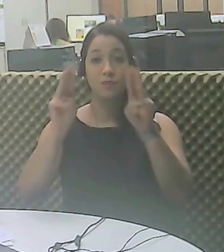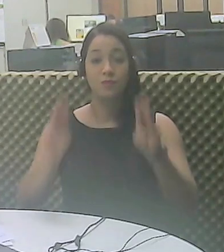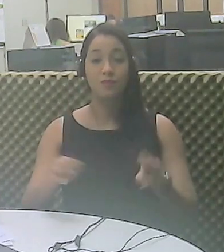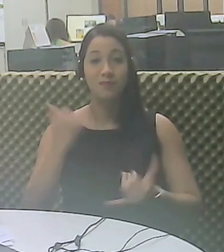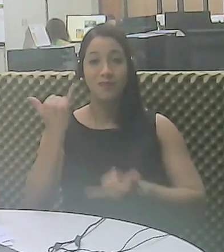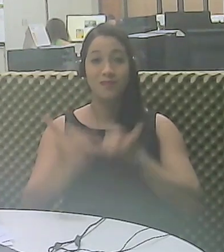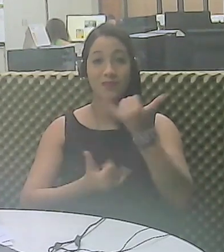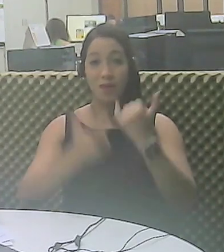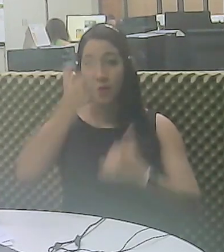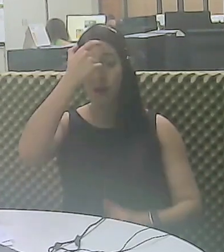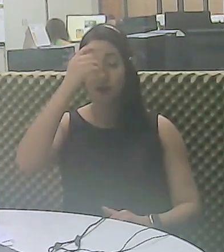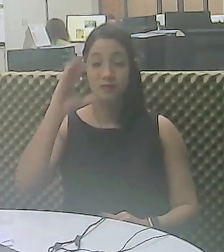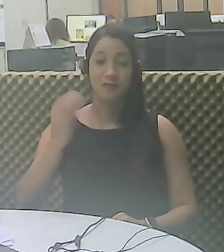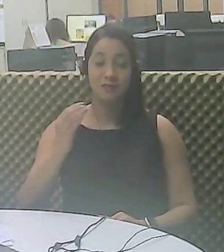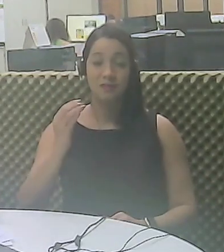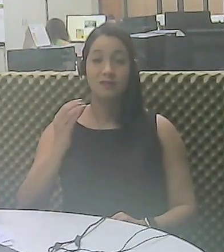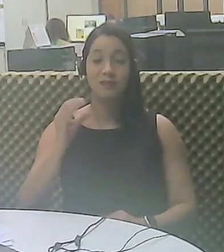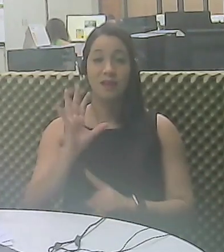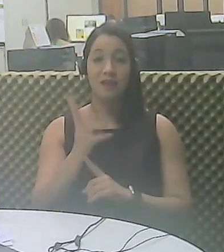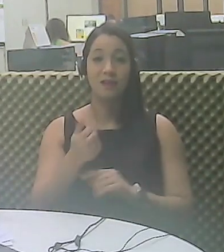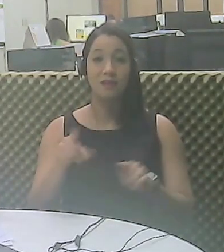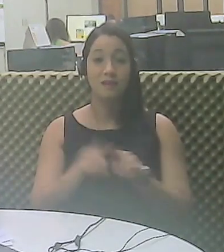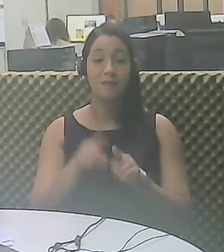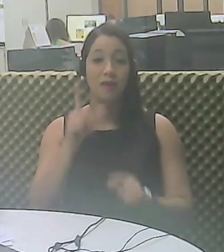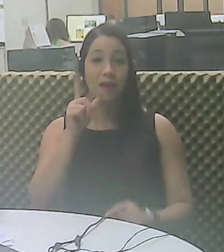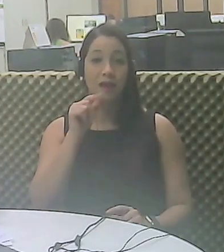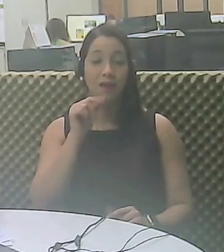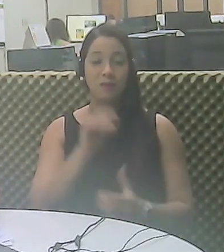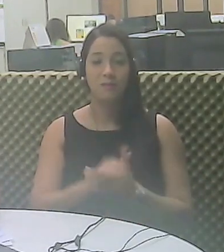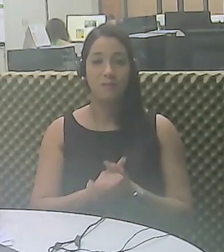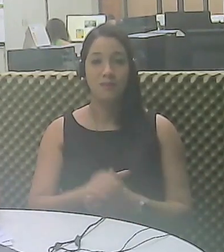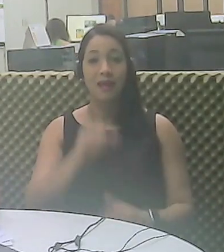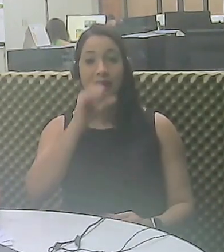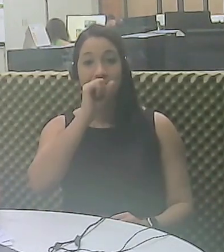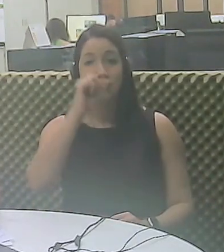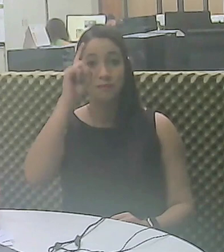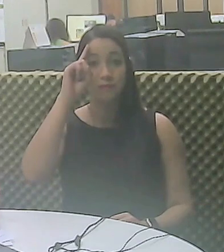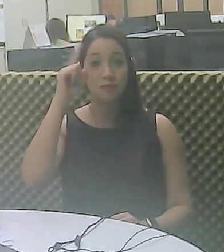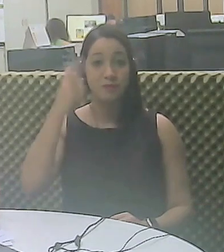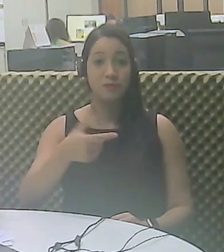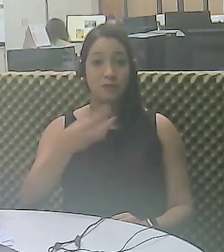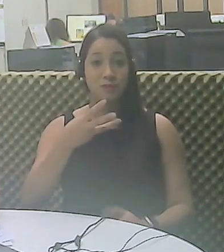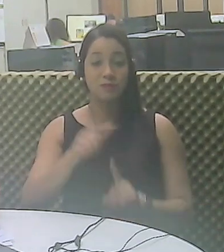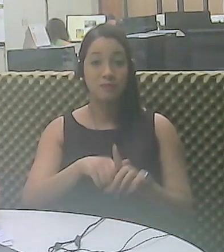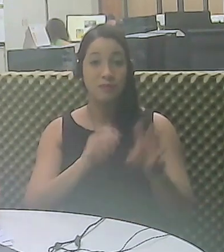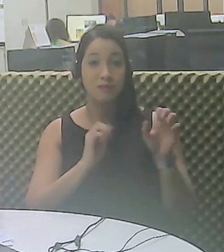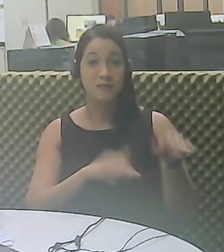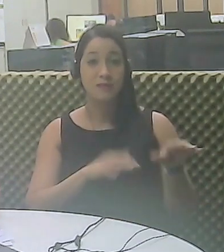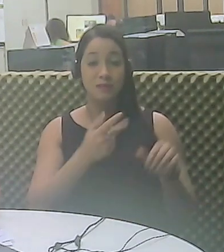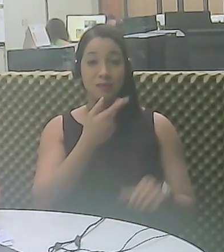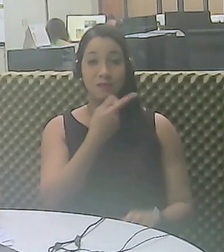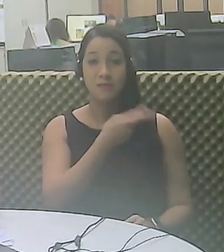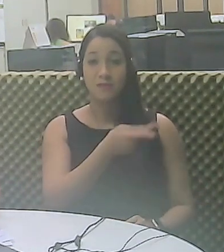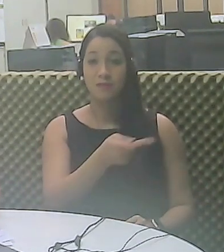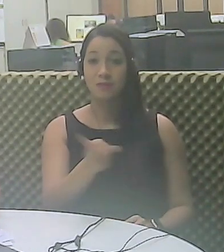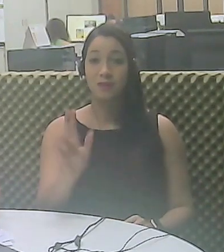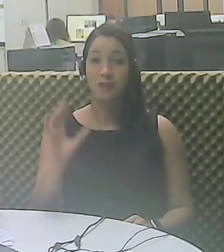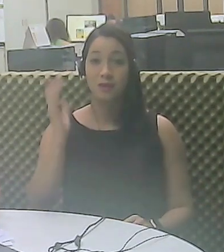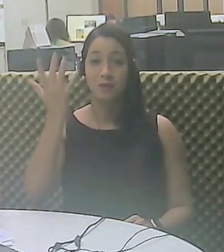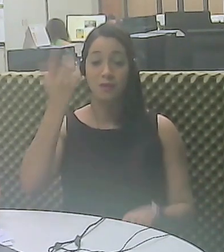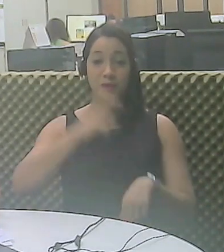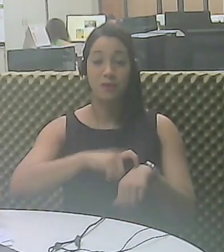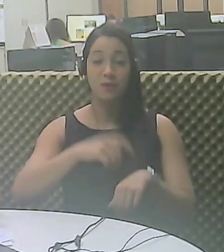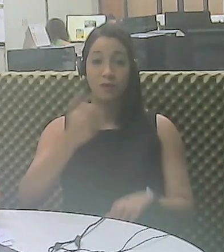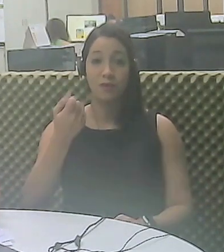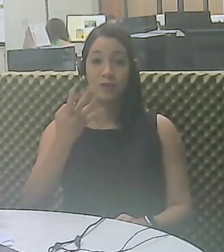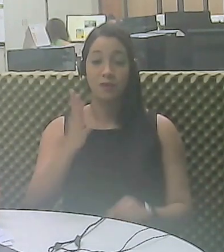Diversão, Consciência e Arte e Museu da Água. Neste sábado, dia 23 de setembro, as visitações vão acontecer das